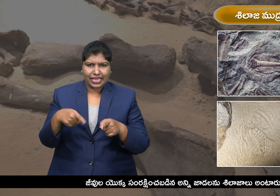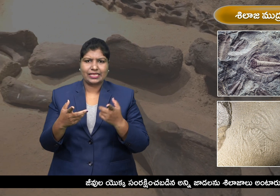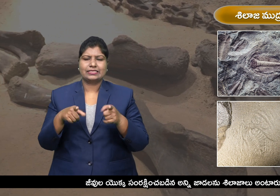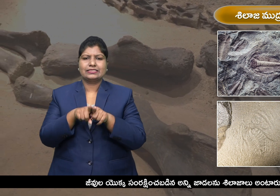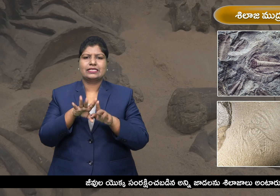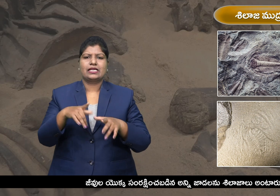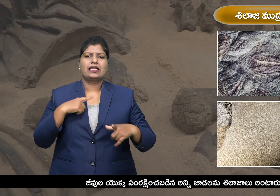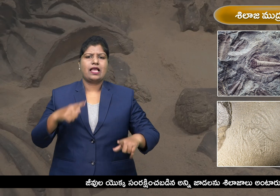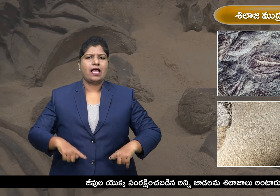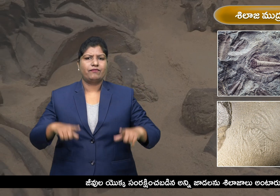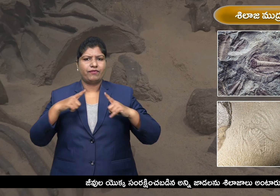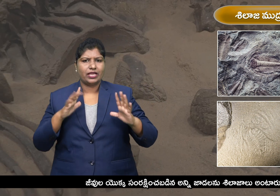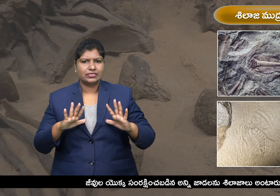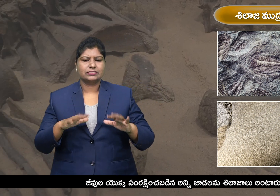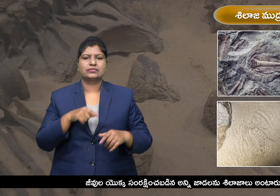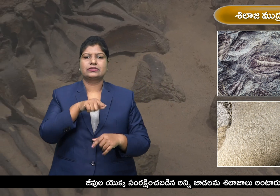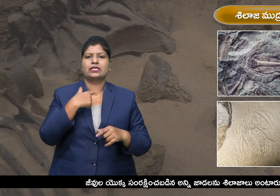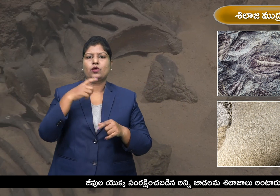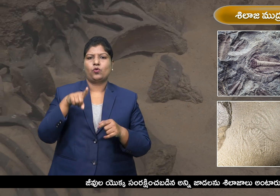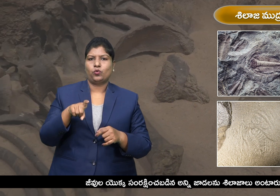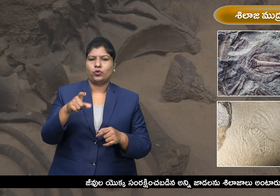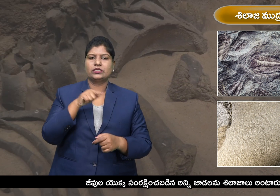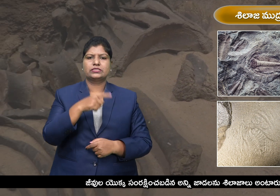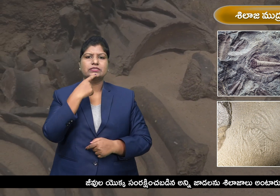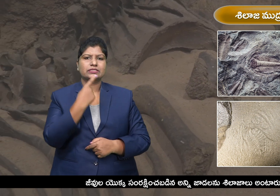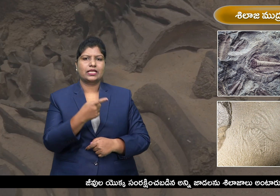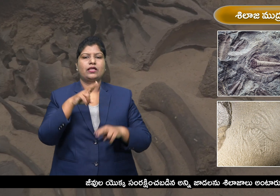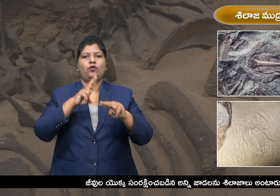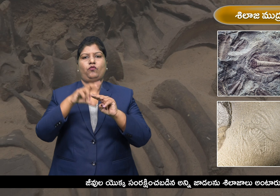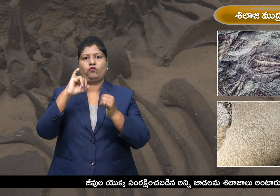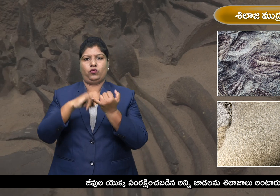శిలాజాలు అంటారు.